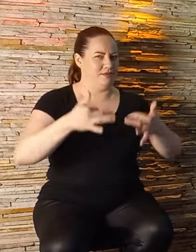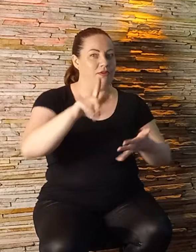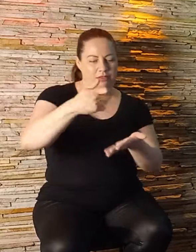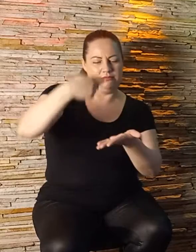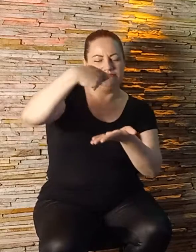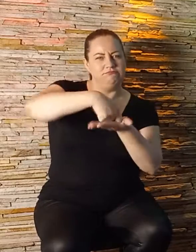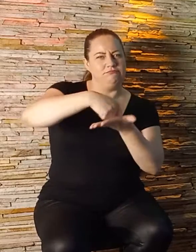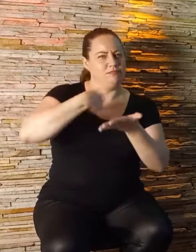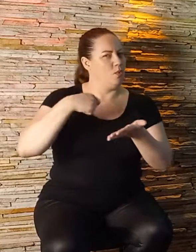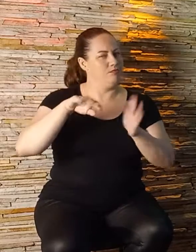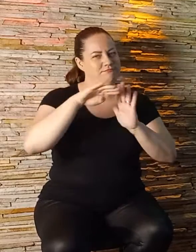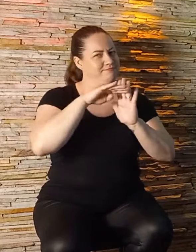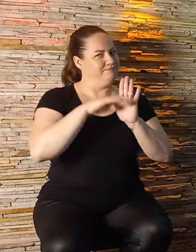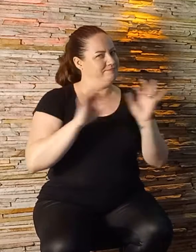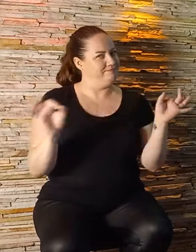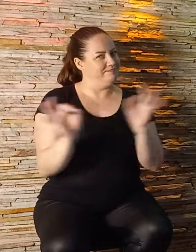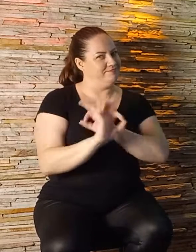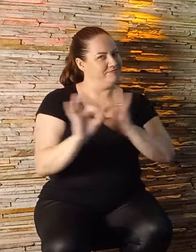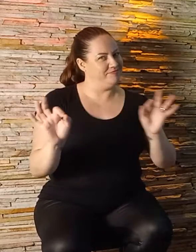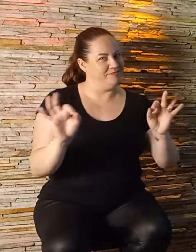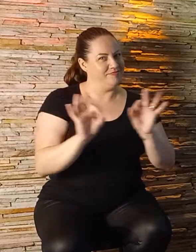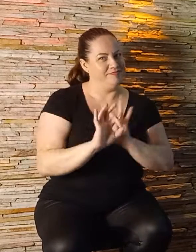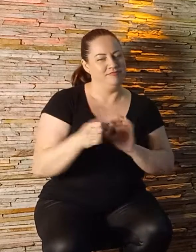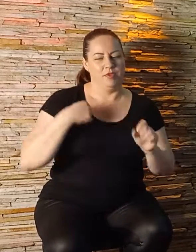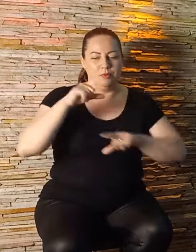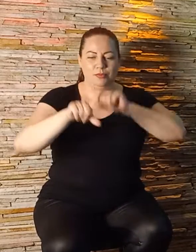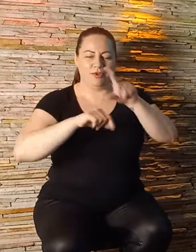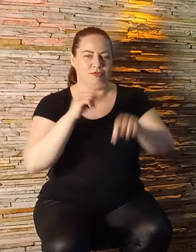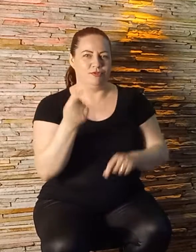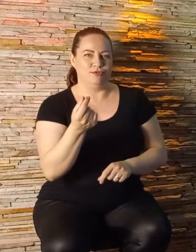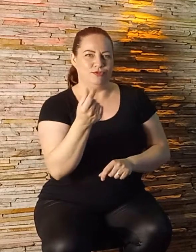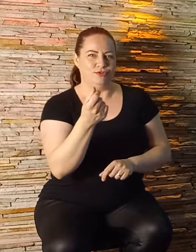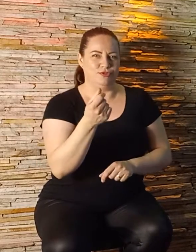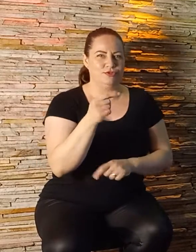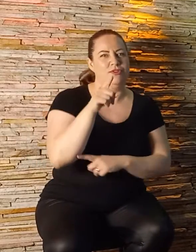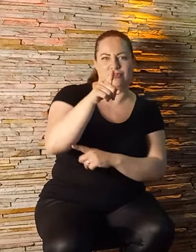paga ou não prefiro